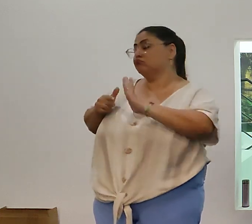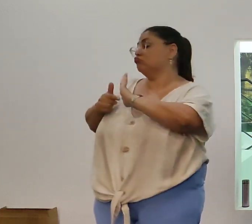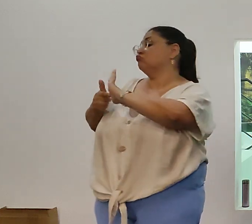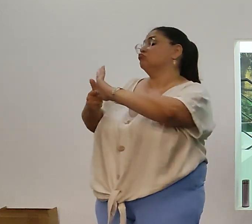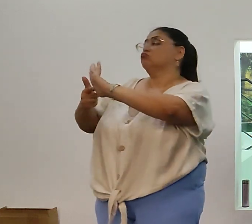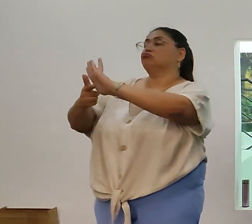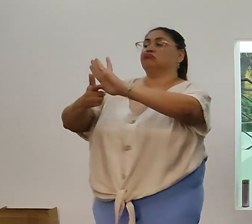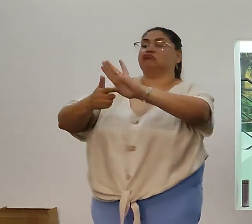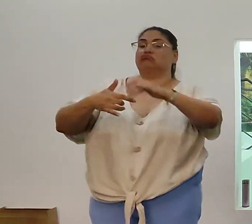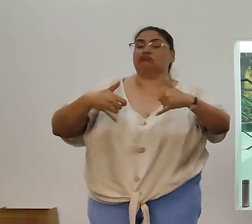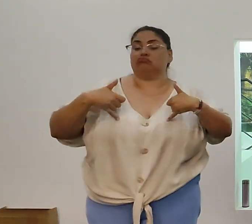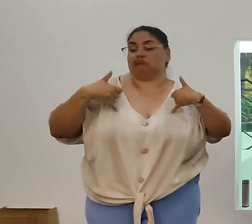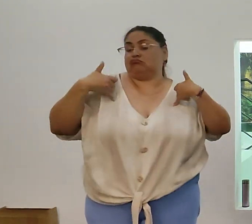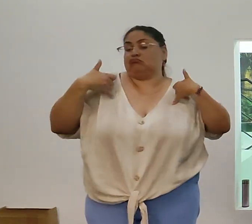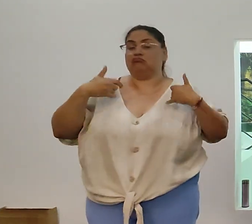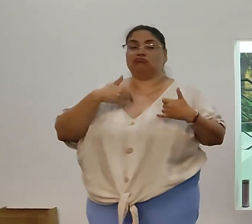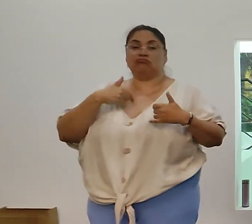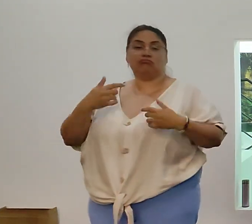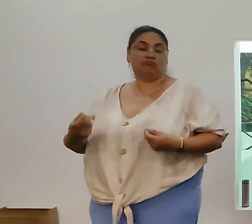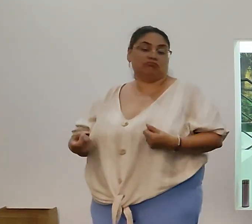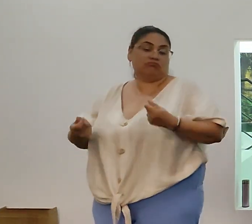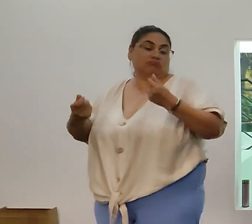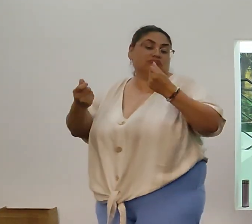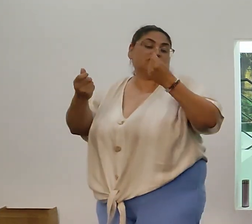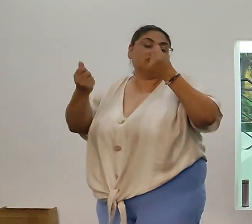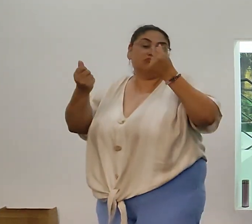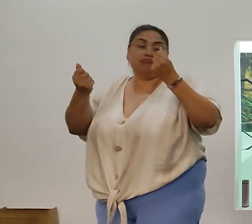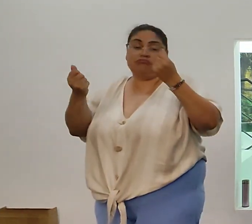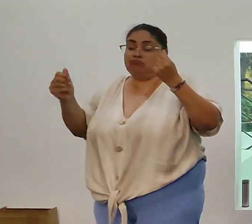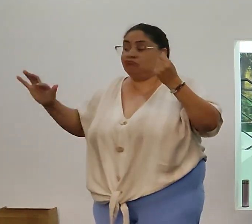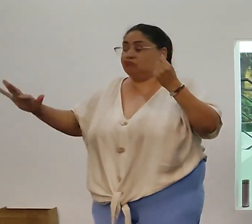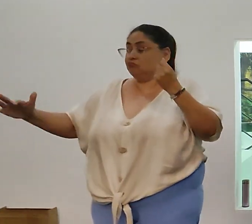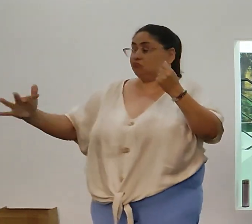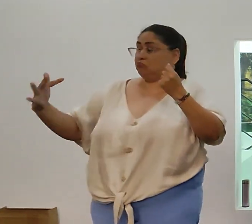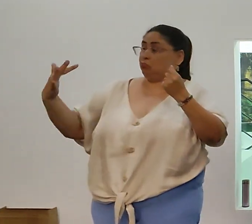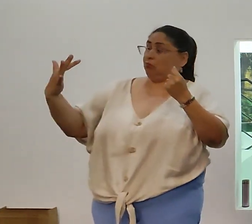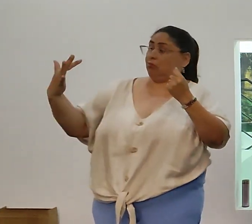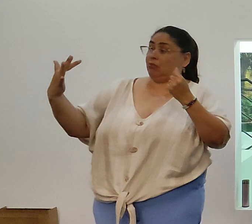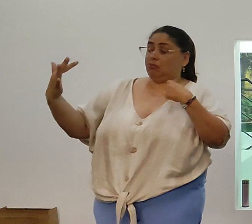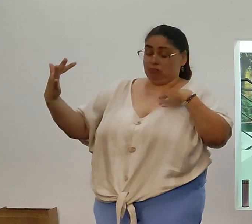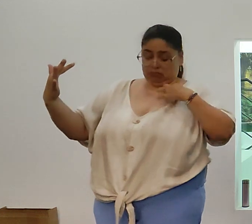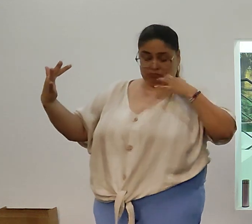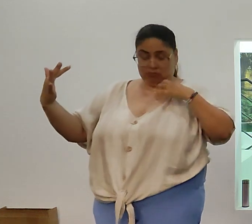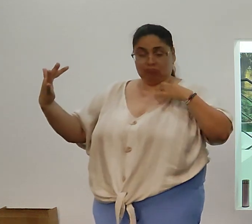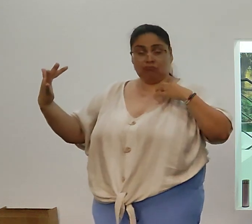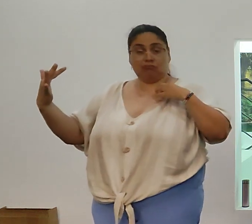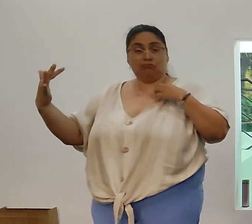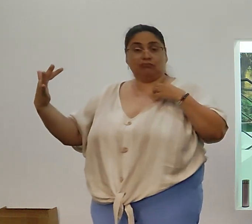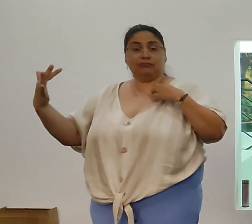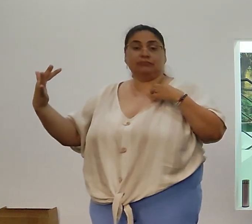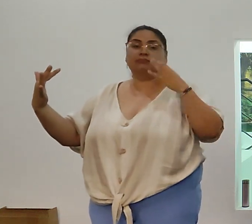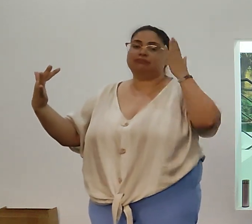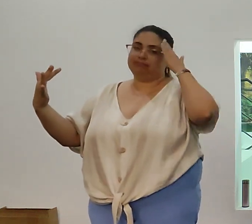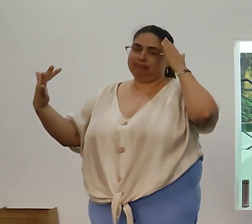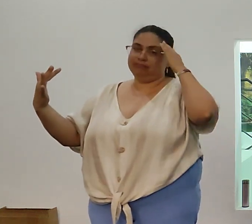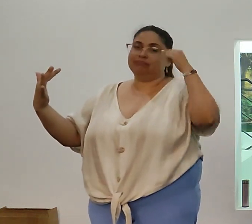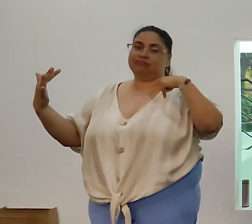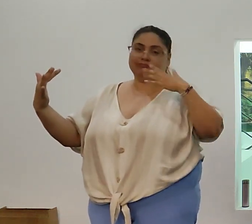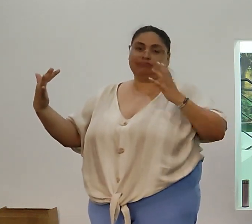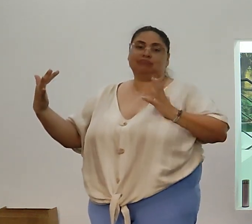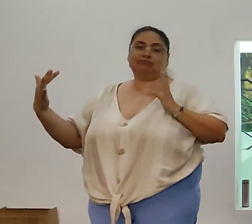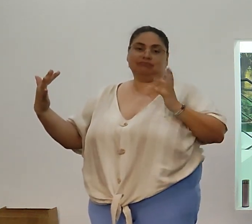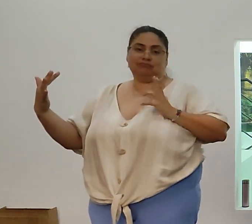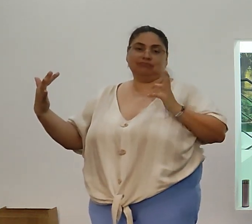de externar isso para as pessoas. Porque todos que olhavam para ele vestidos de púrpura e linho fino, já sabiam que se